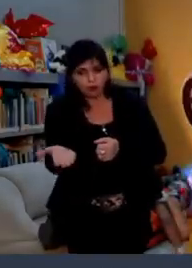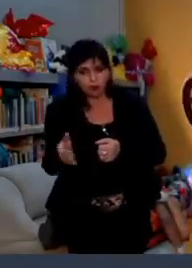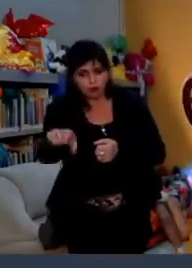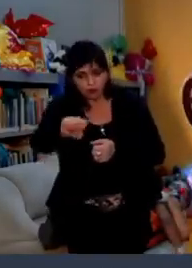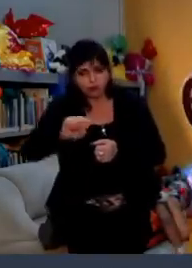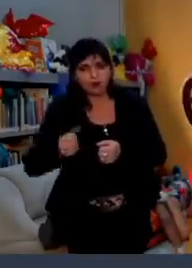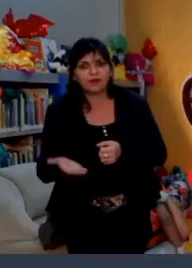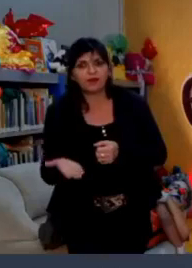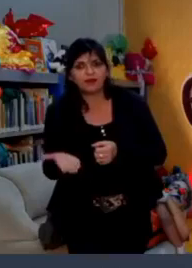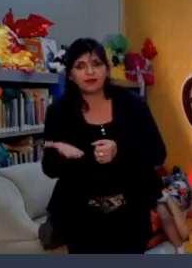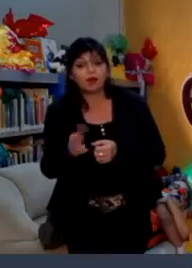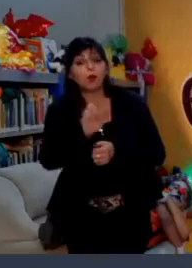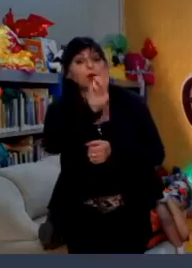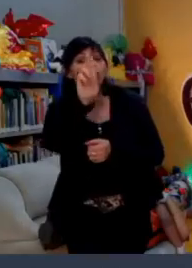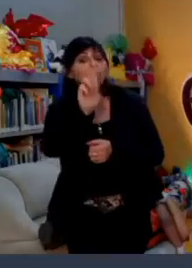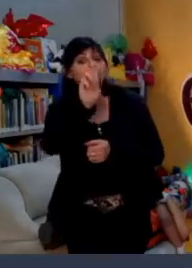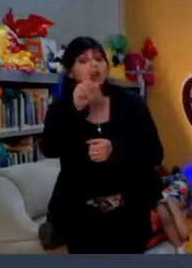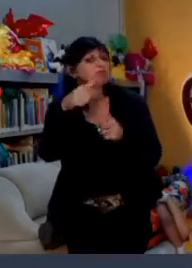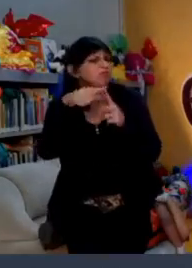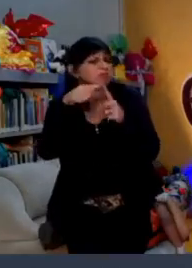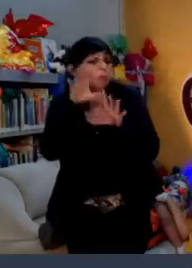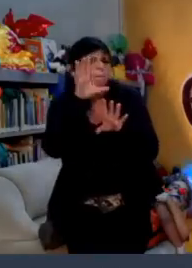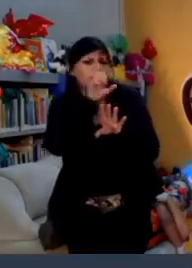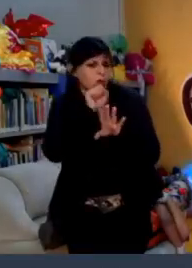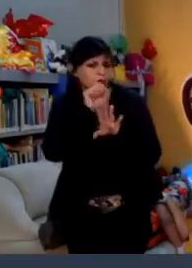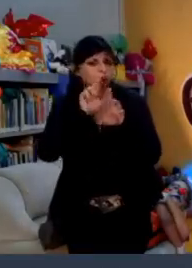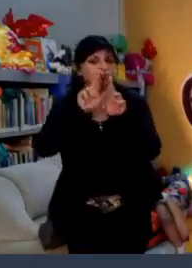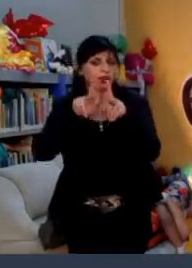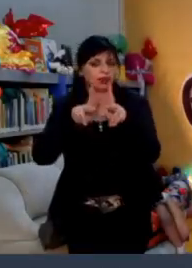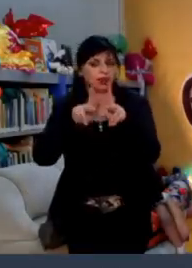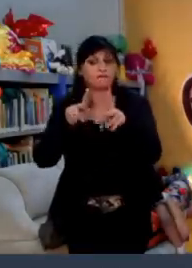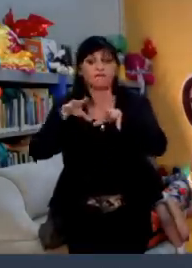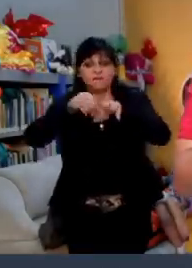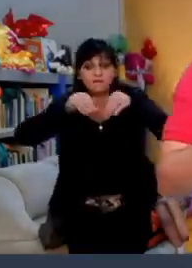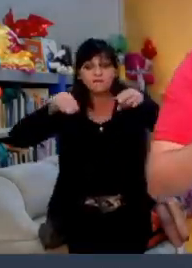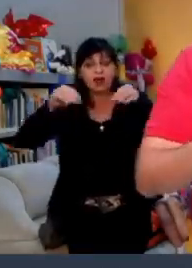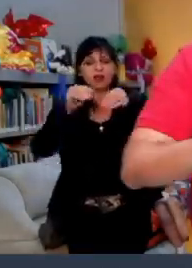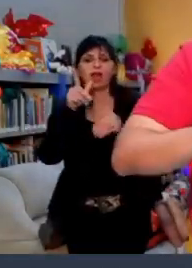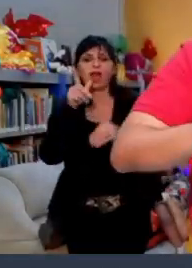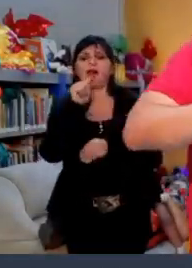farinha e água, tá? Representa